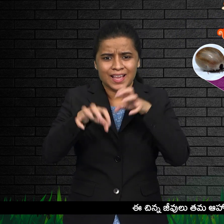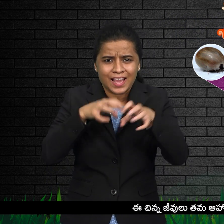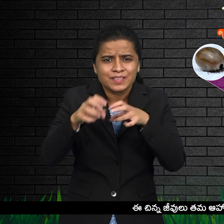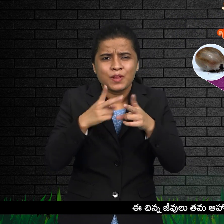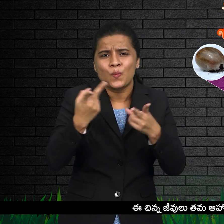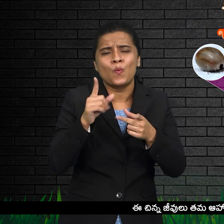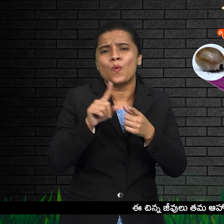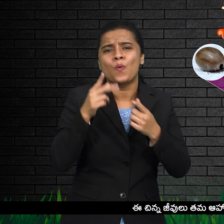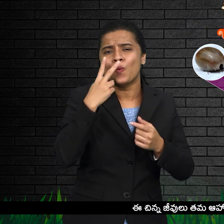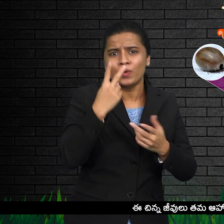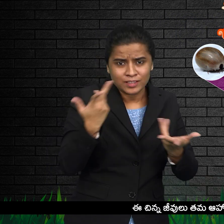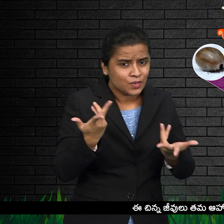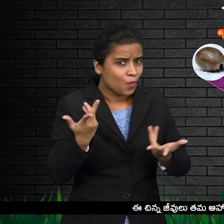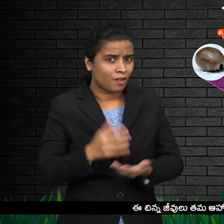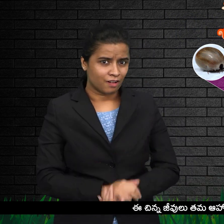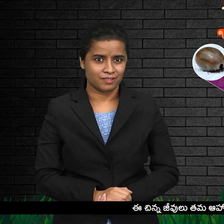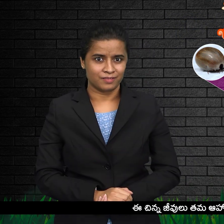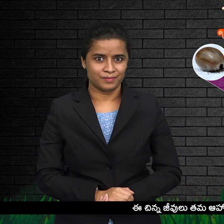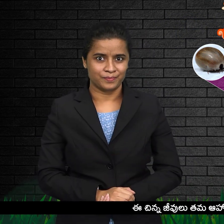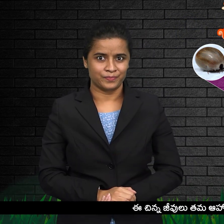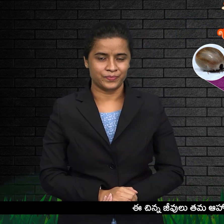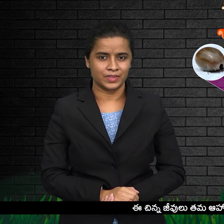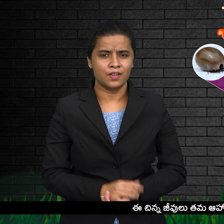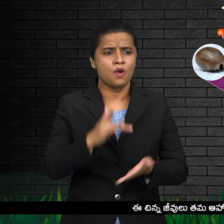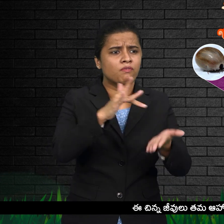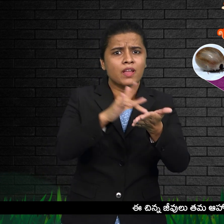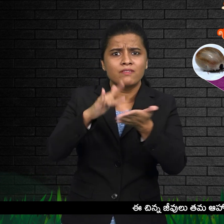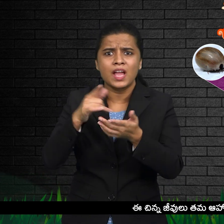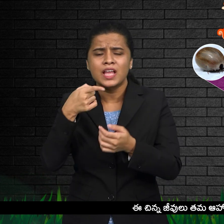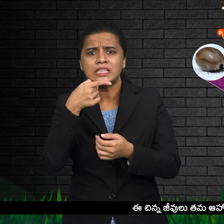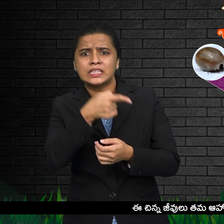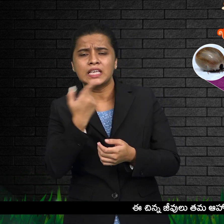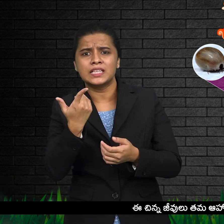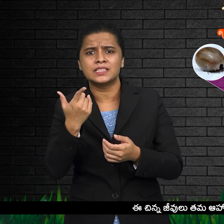ఈ చిన్న జీవులు తమ ఆహారాన్ని ఎక్కడి నుంచి పొందుతాయి?